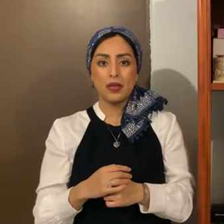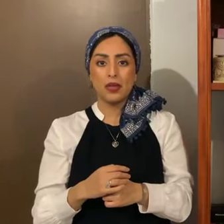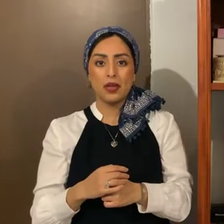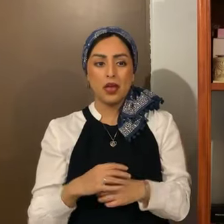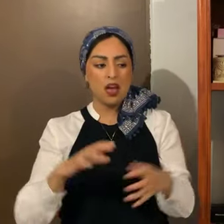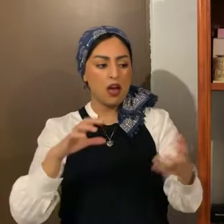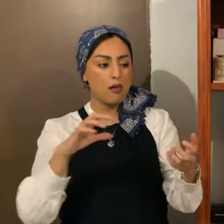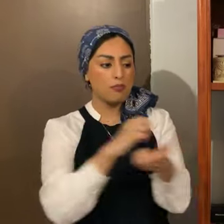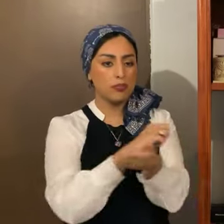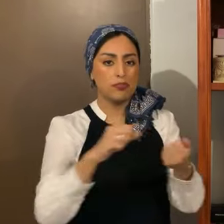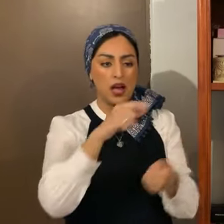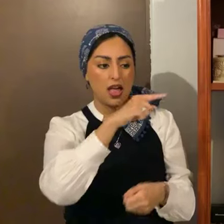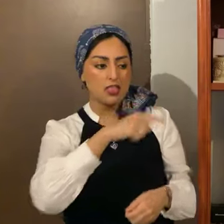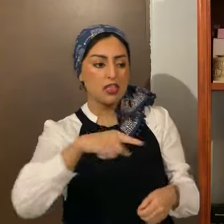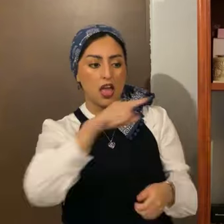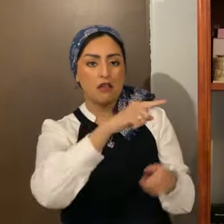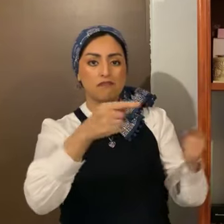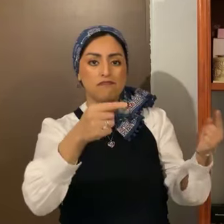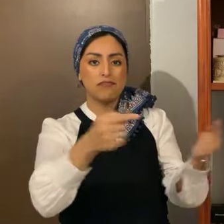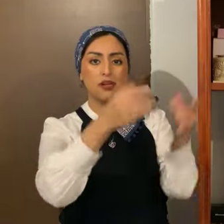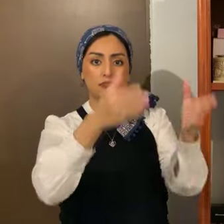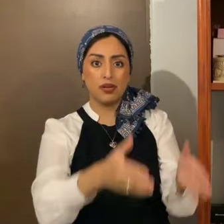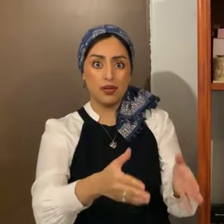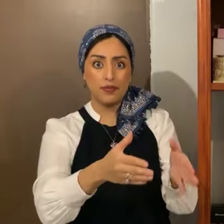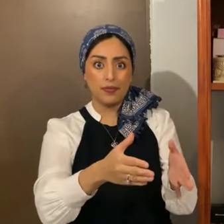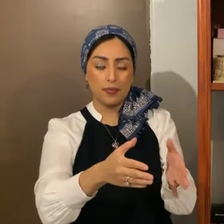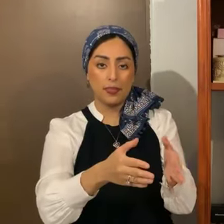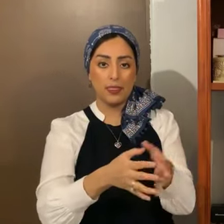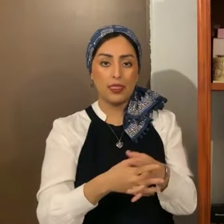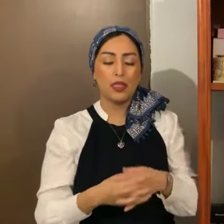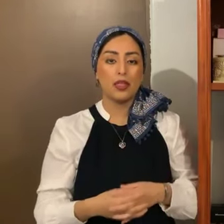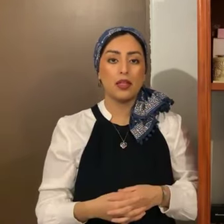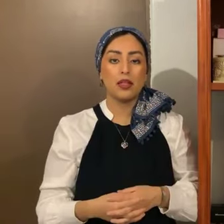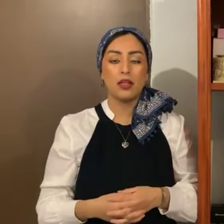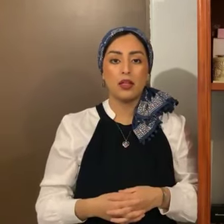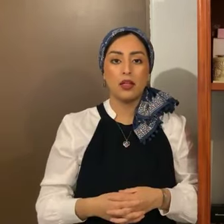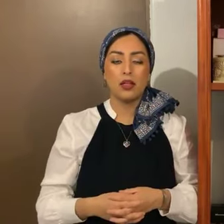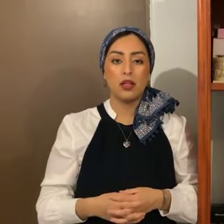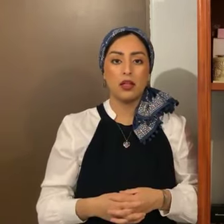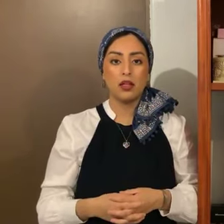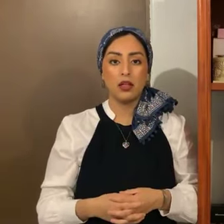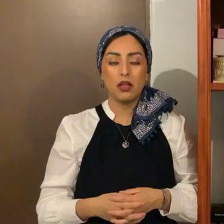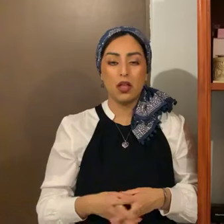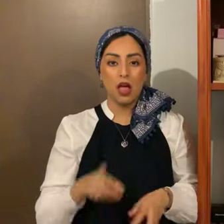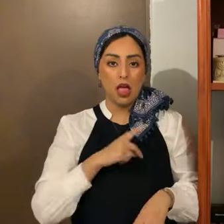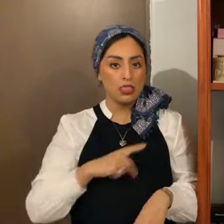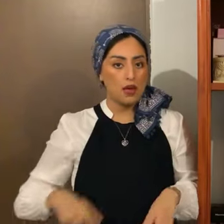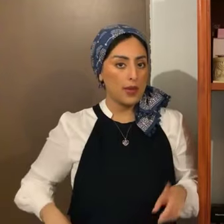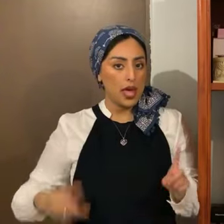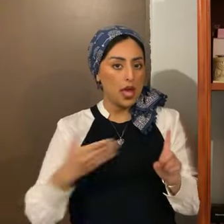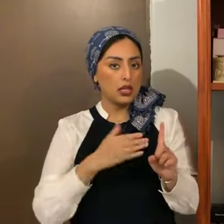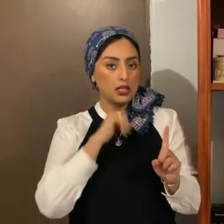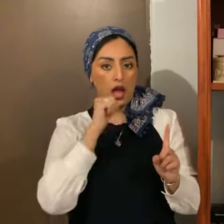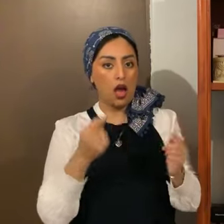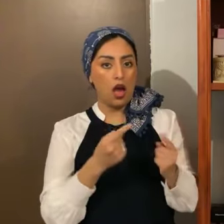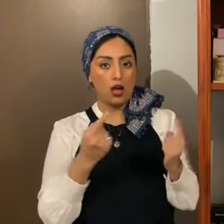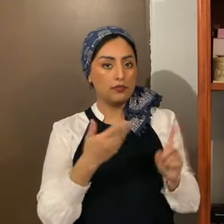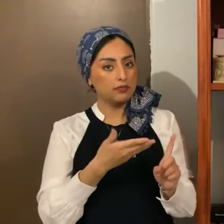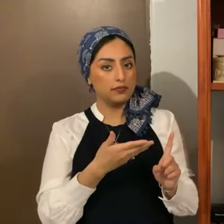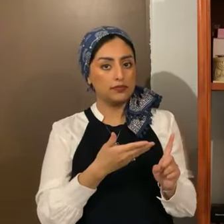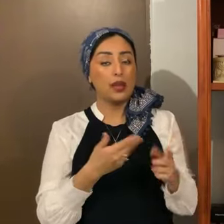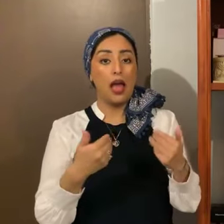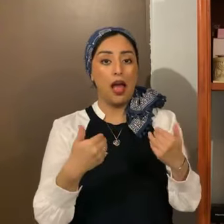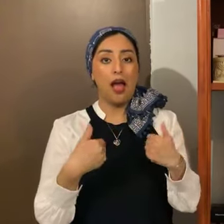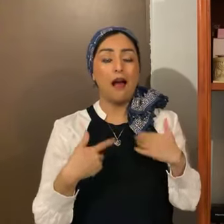calumniaban. Y aquí el rey David no está pecando, porque hay una